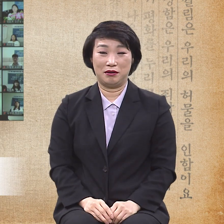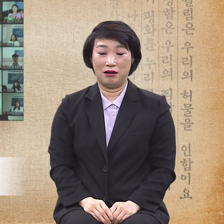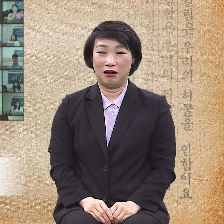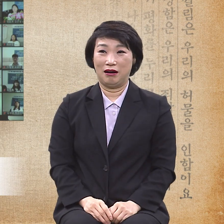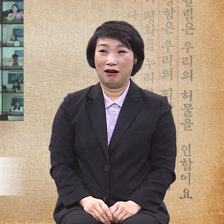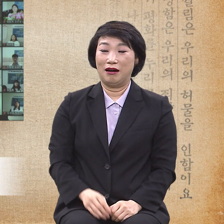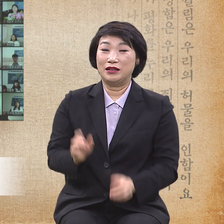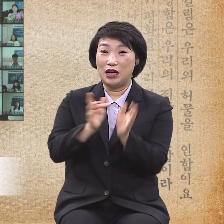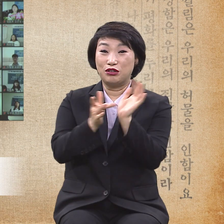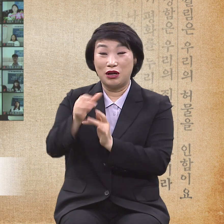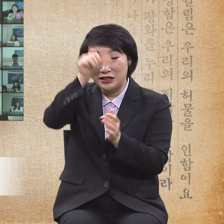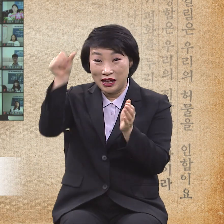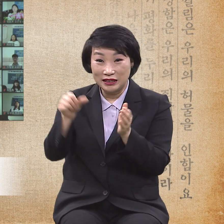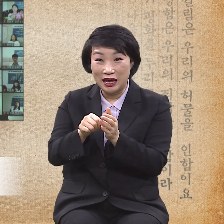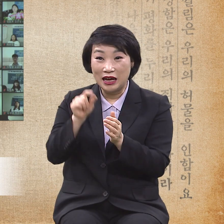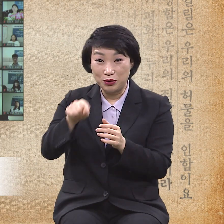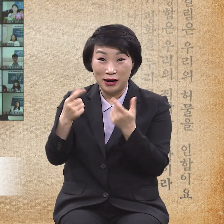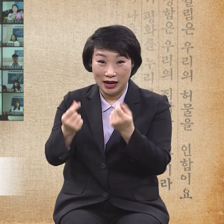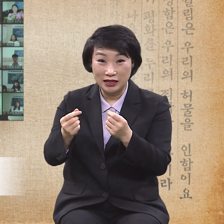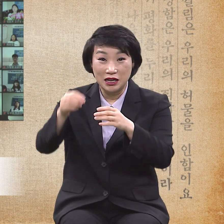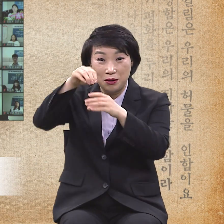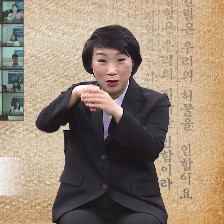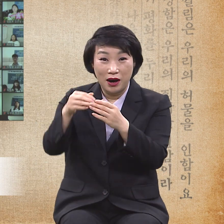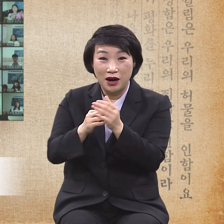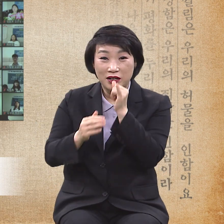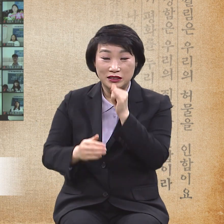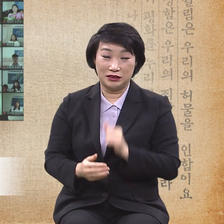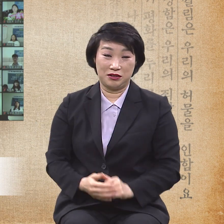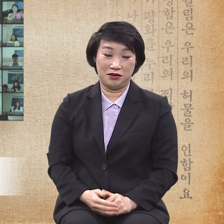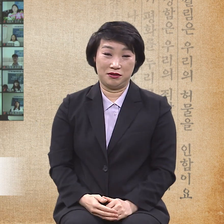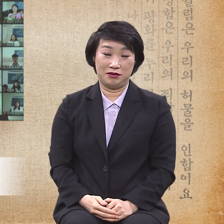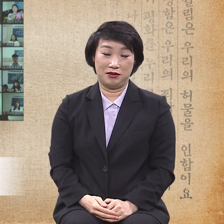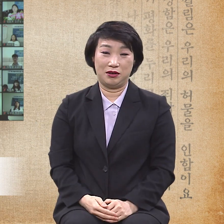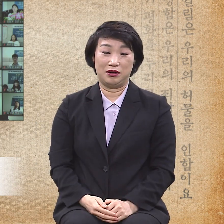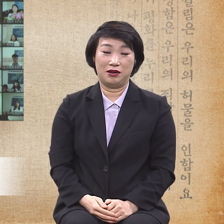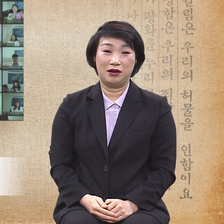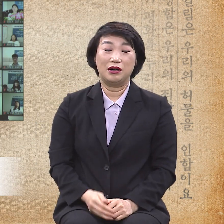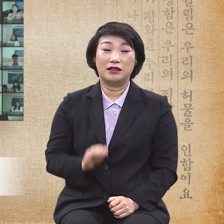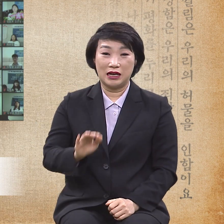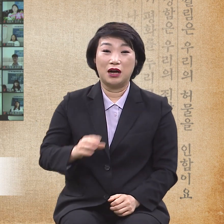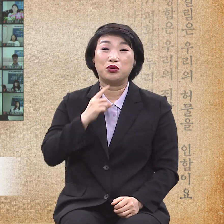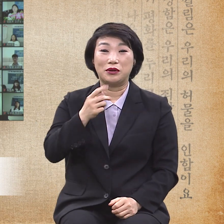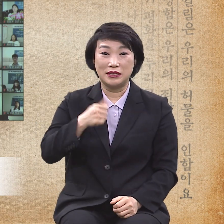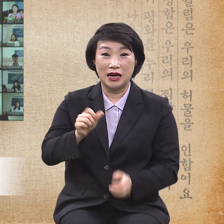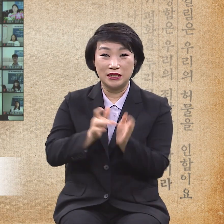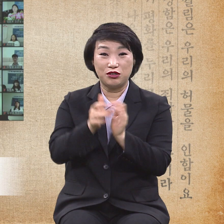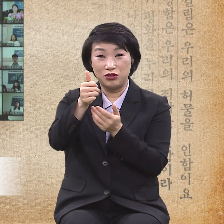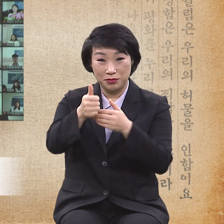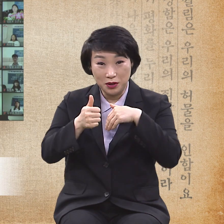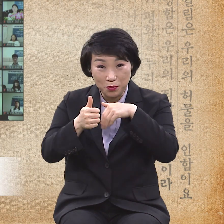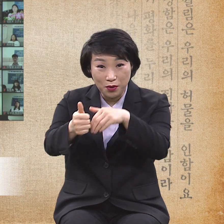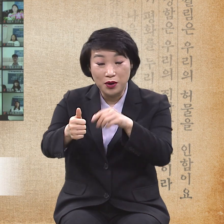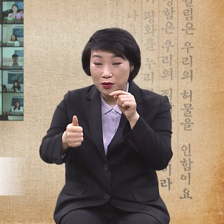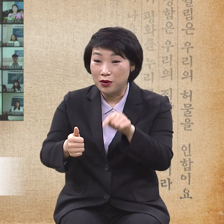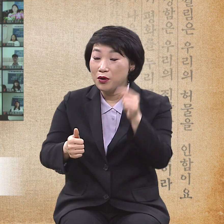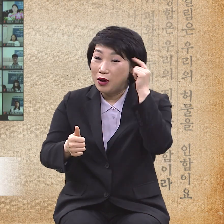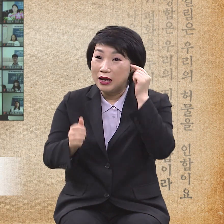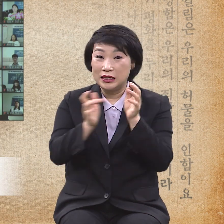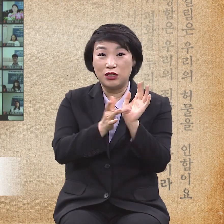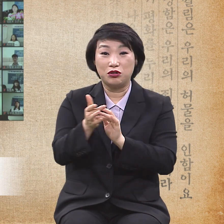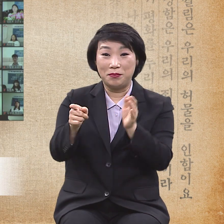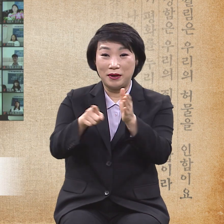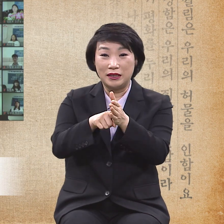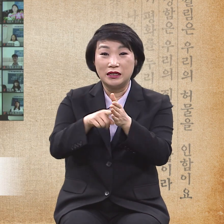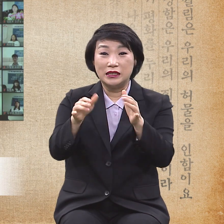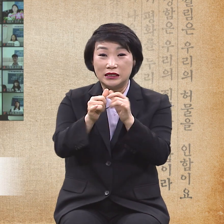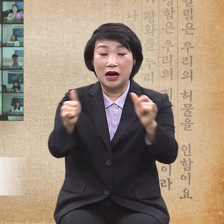바라보면 예수님의 생애가 그 안에 있습니다. 사랑하사 독생자를 주셨으니 이는 저를 믿는